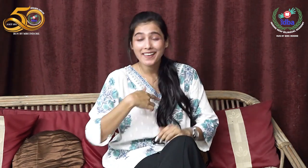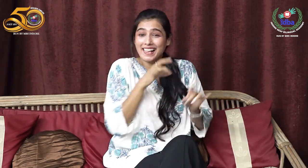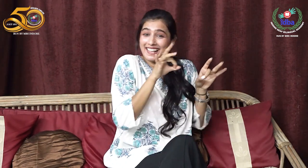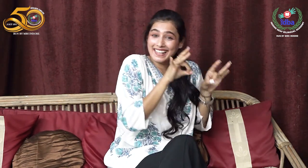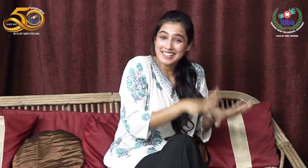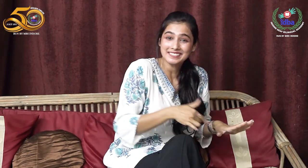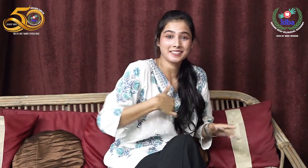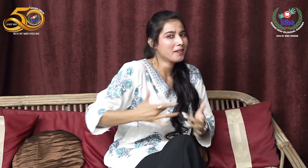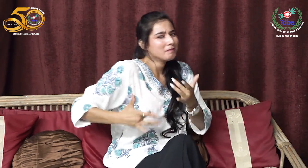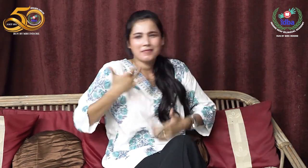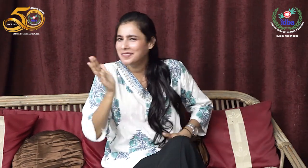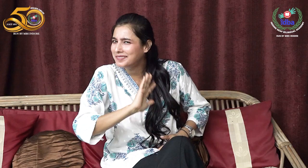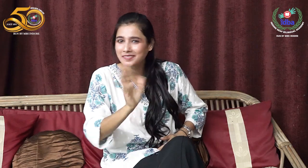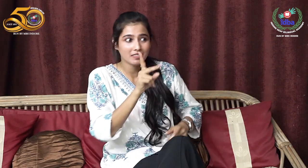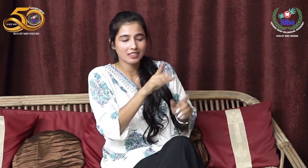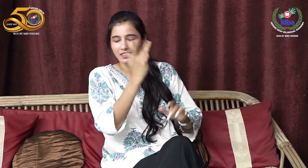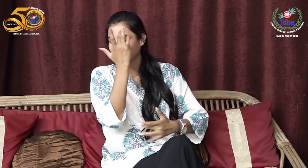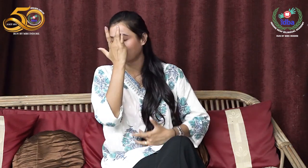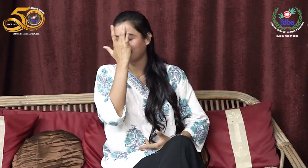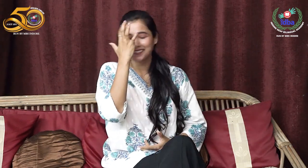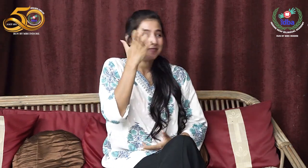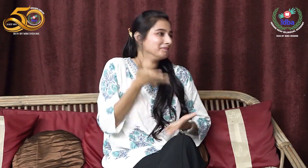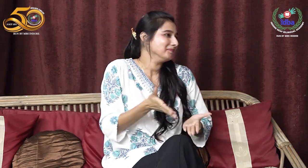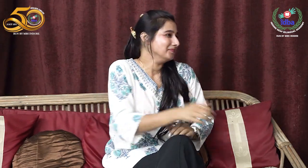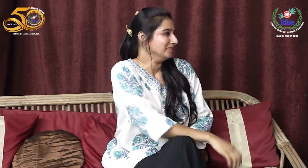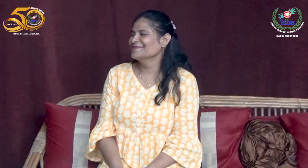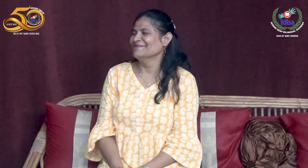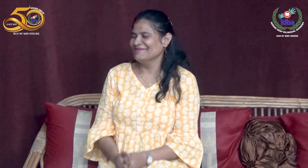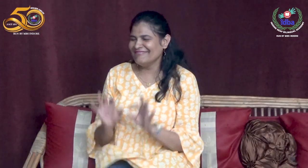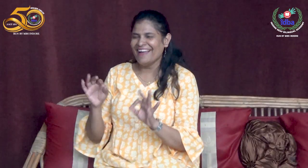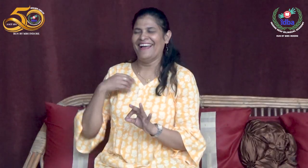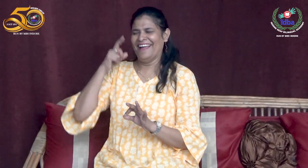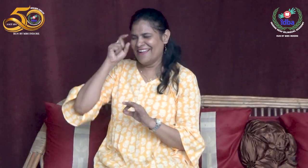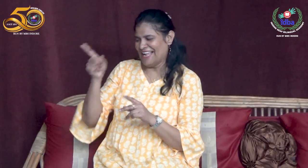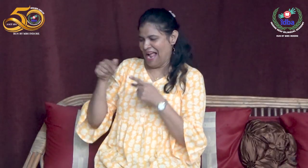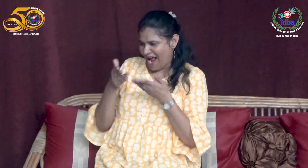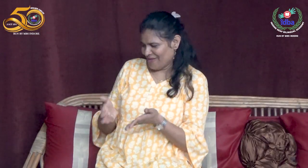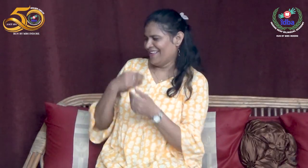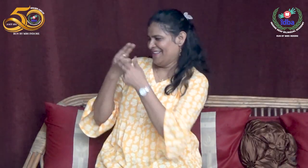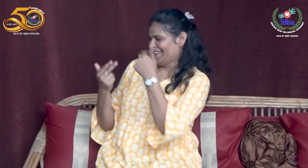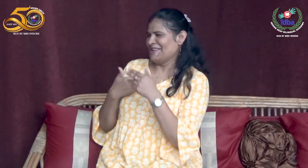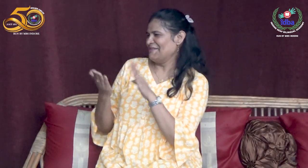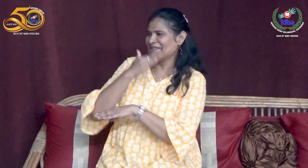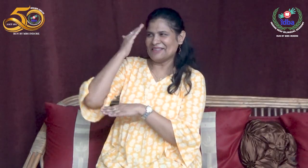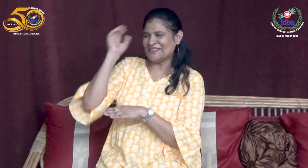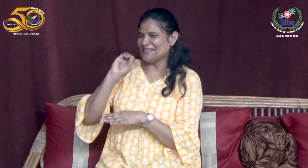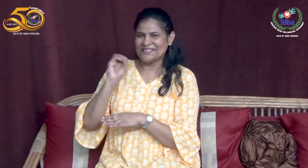रो रही थी कि मुझे नहीं, इंदौर वापस नहीं जाना, मुझे घर ही में रहना है, मगर फिर पापा ने मुझे इंदौर छोड़ा कि नहीं तुम यहीं इंदौर पे